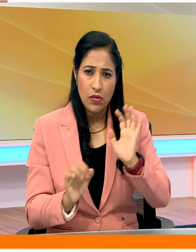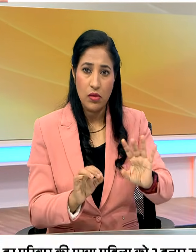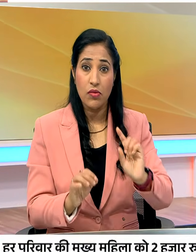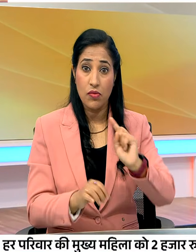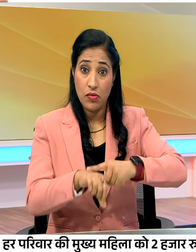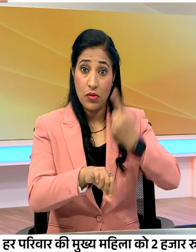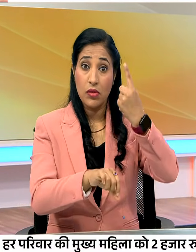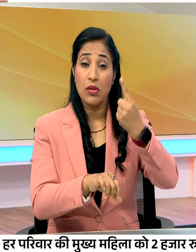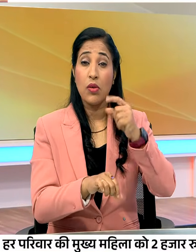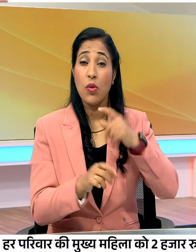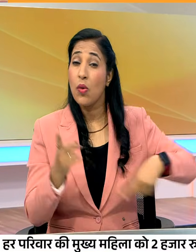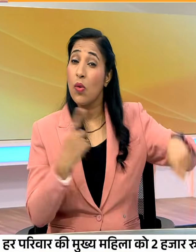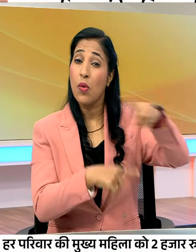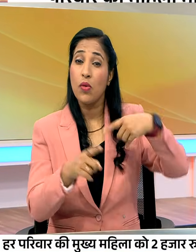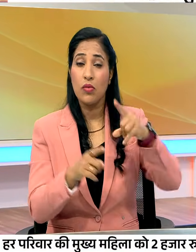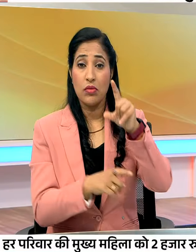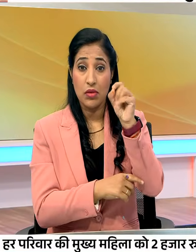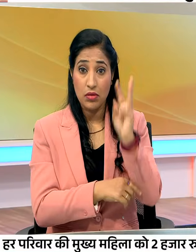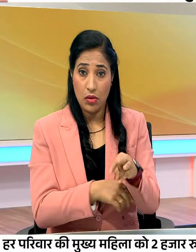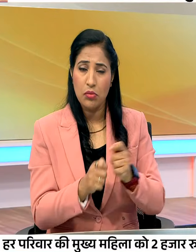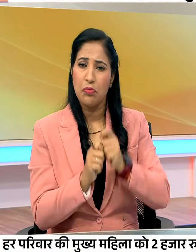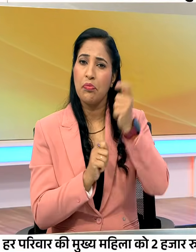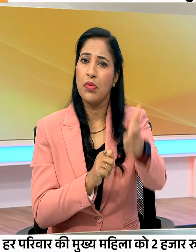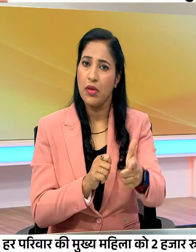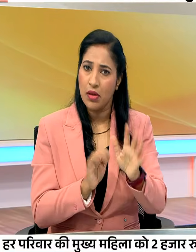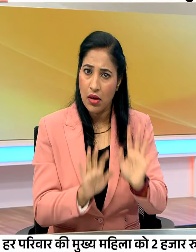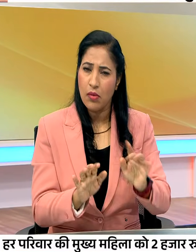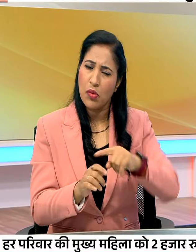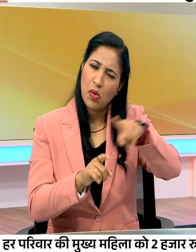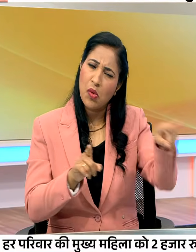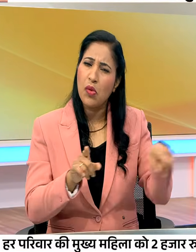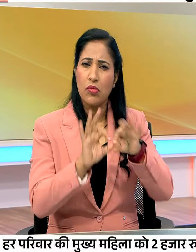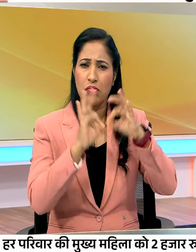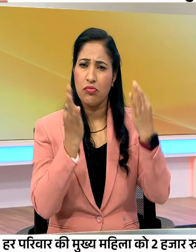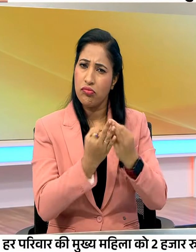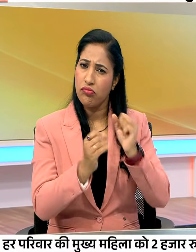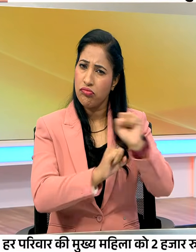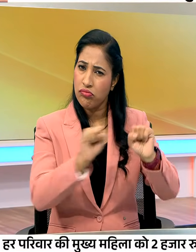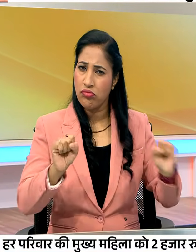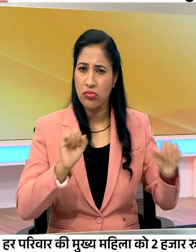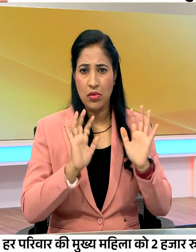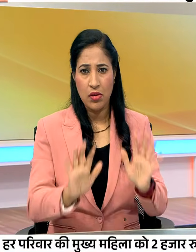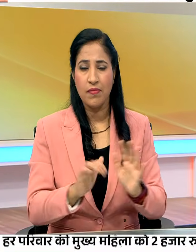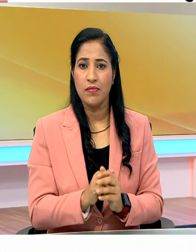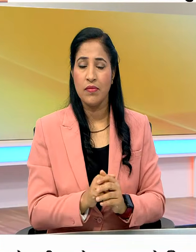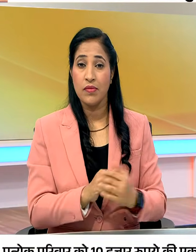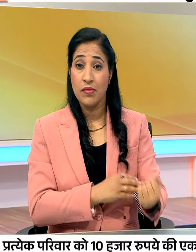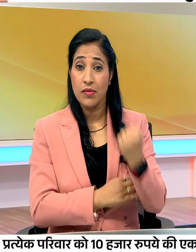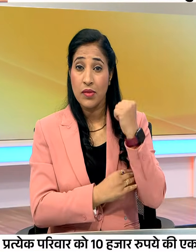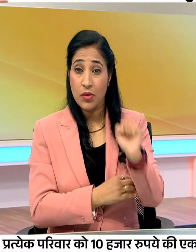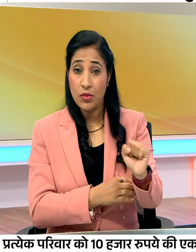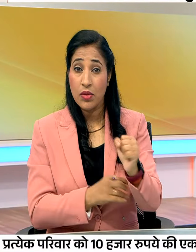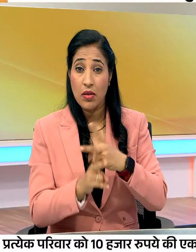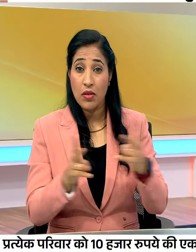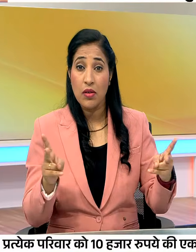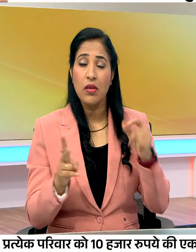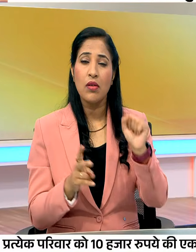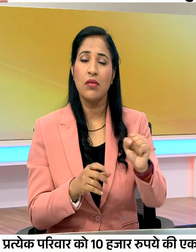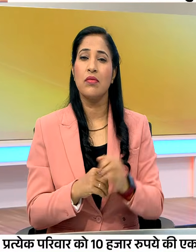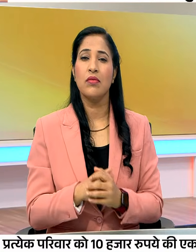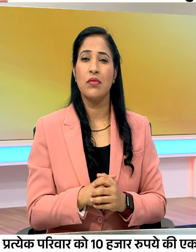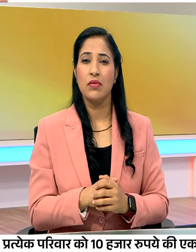one-time sum of 10,000 rupees to every household when we come to power under the AIDMK